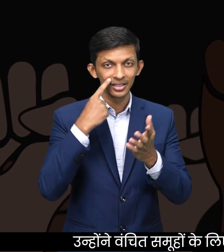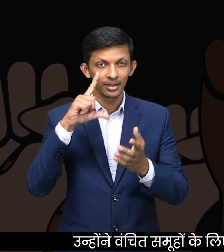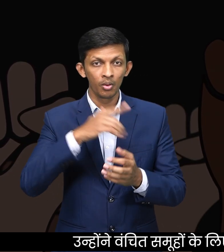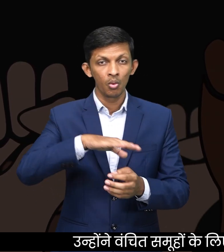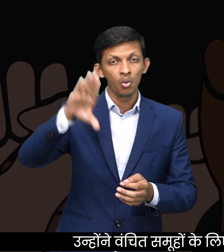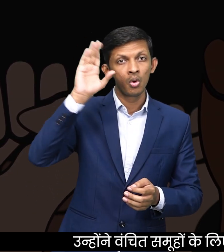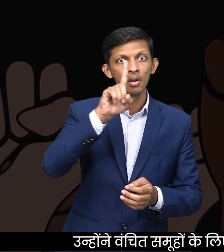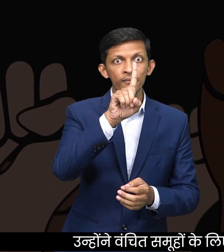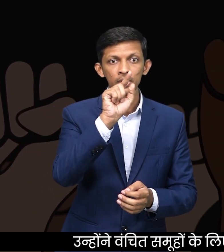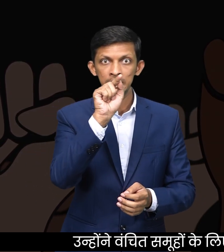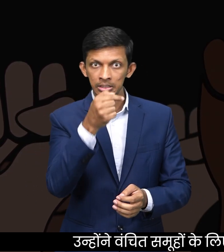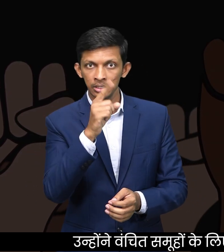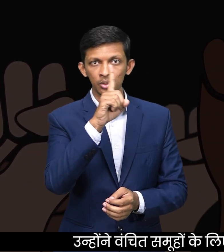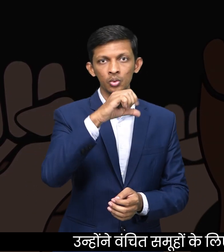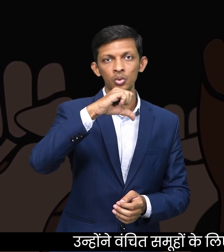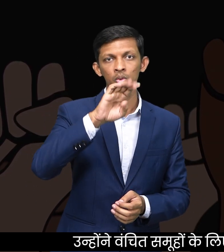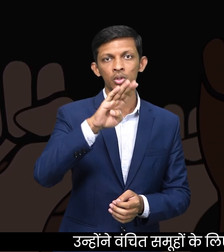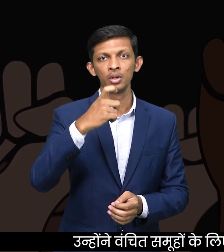में वृद्धि का प्रस्ताव रखा,